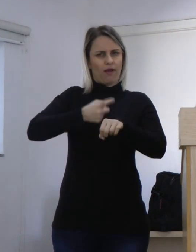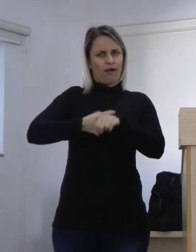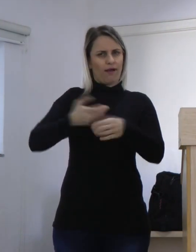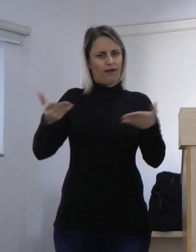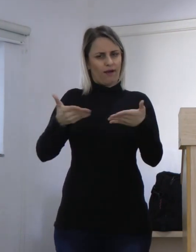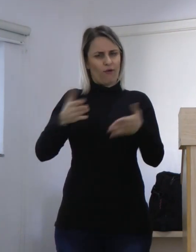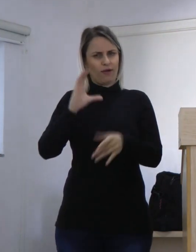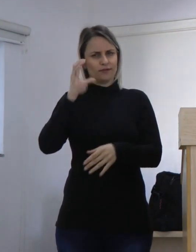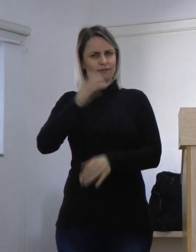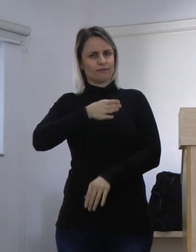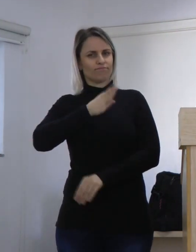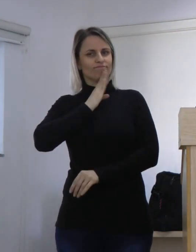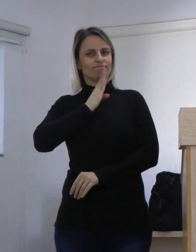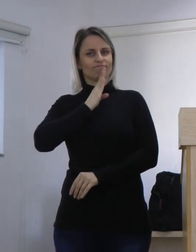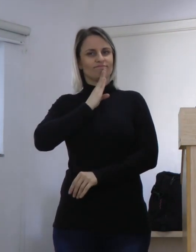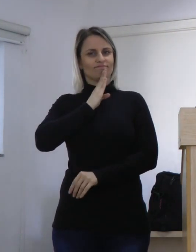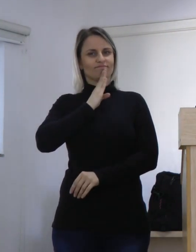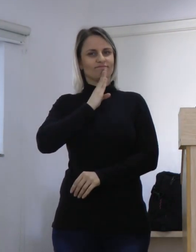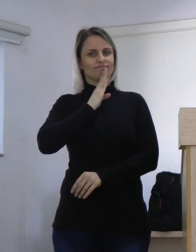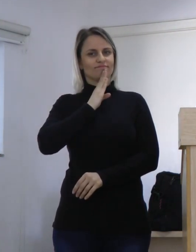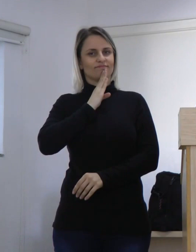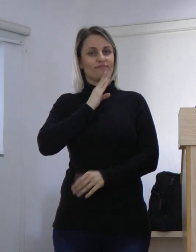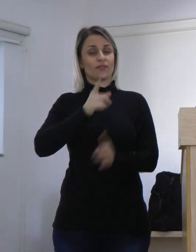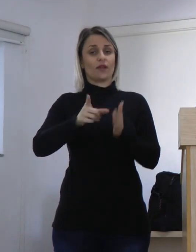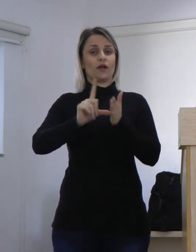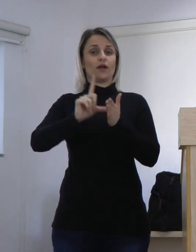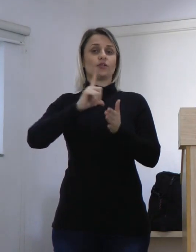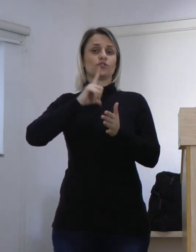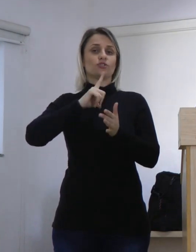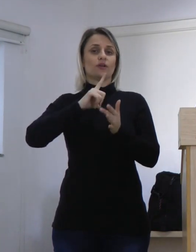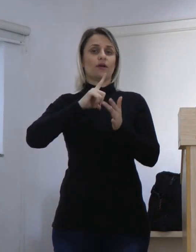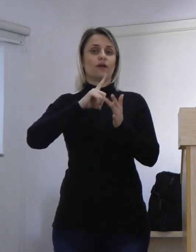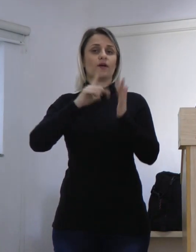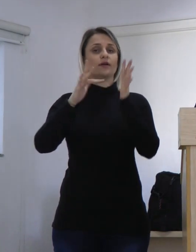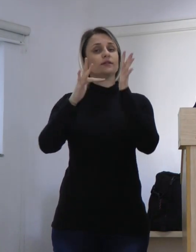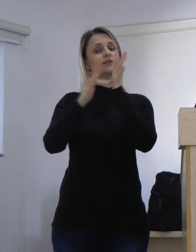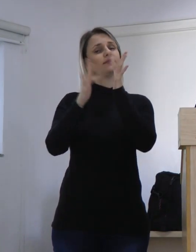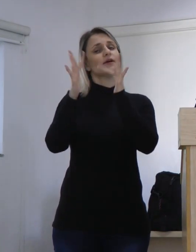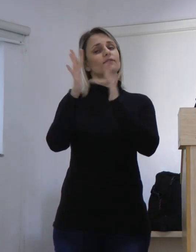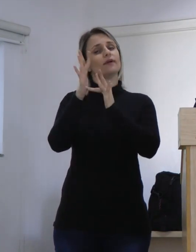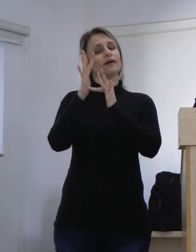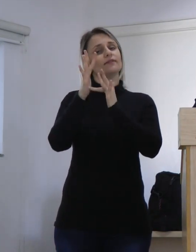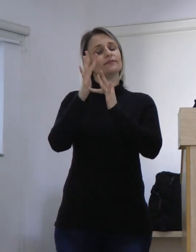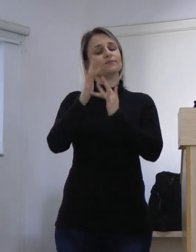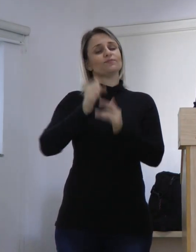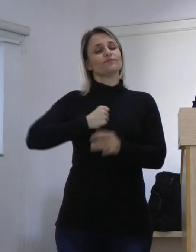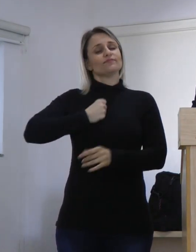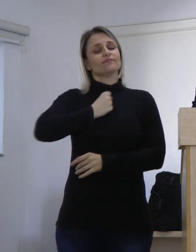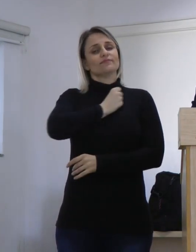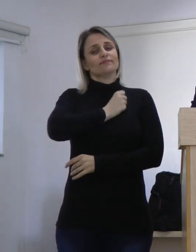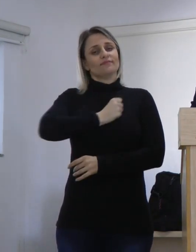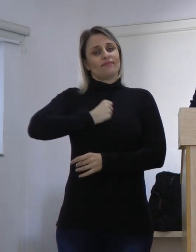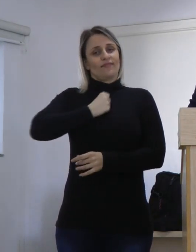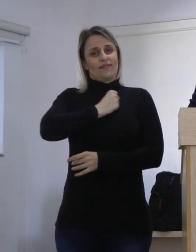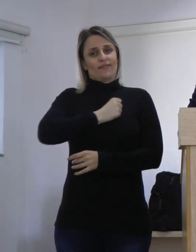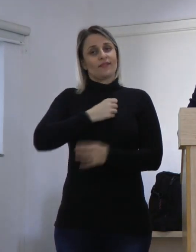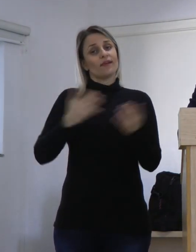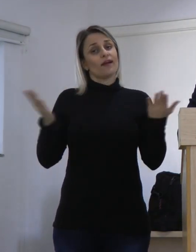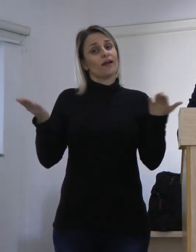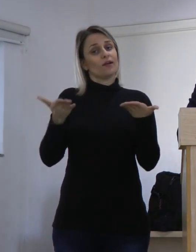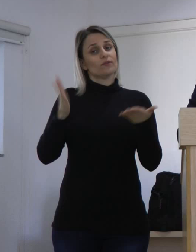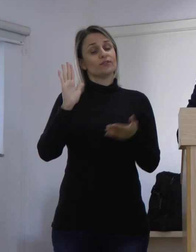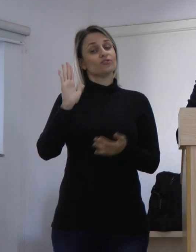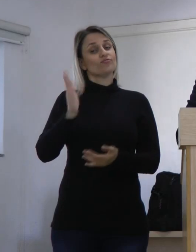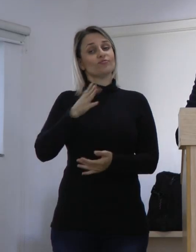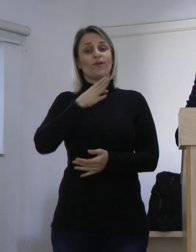tanto conhecimento, e antes tanta saudade de Jesus, e agora nós já conhecemos o Consolador prometido por Ele